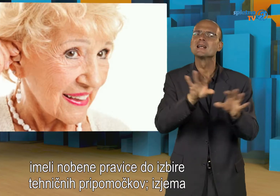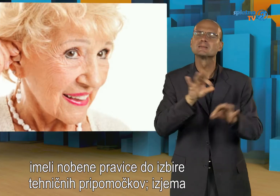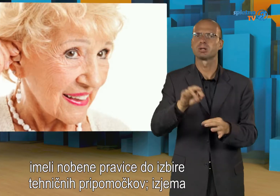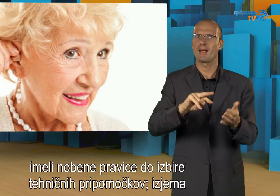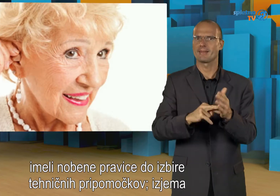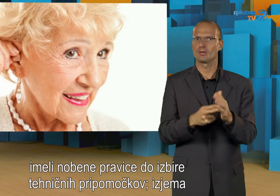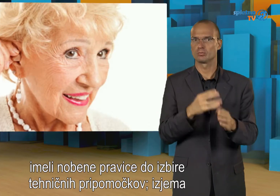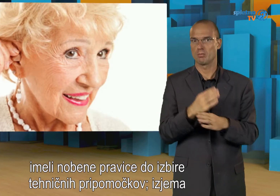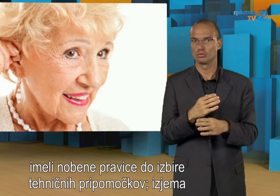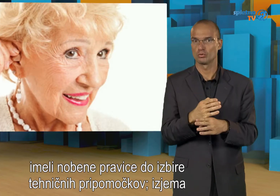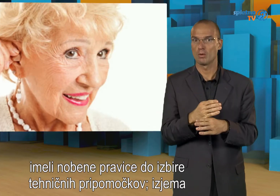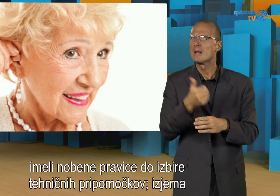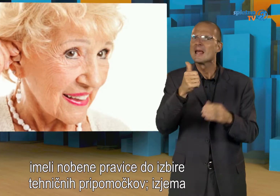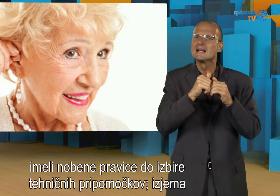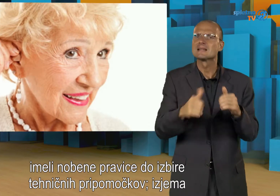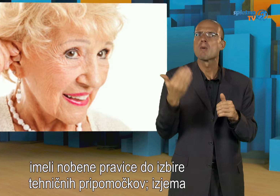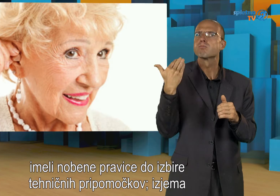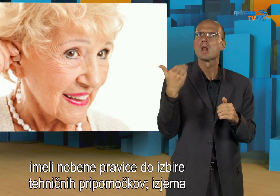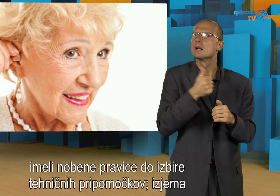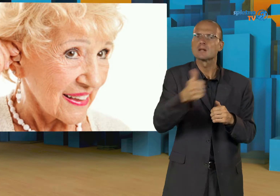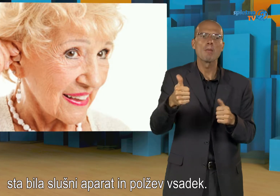sta bila slušni aparat in polžev vsadek.